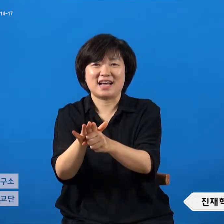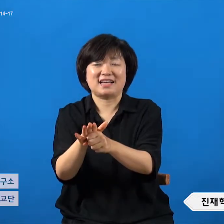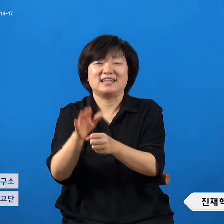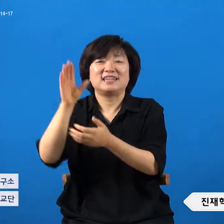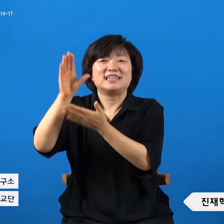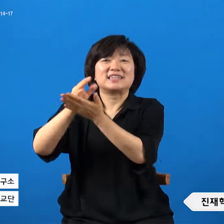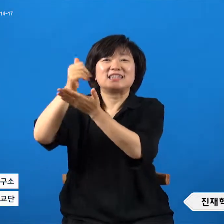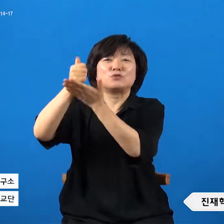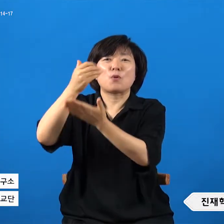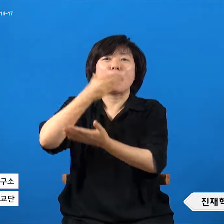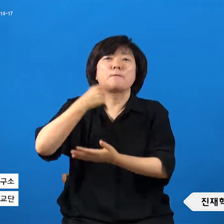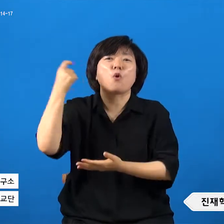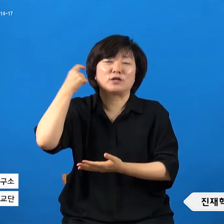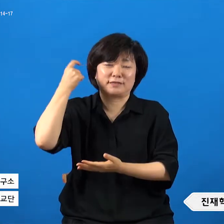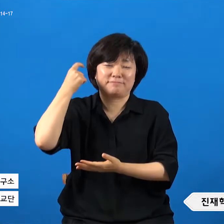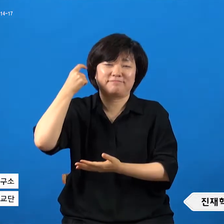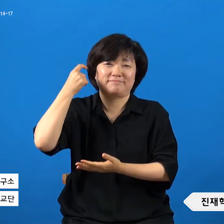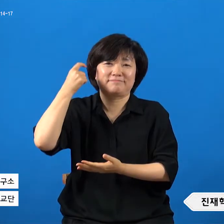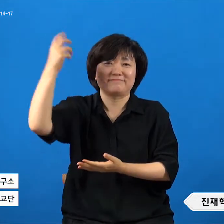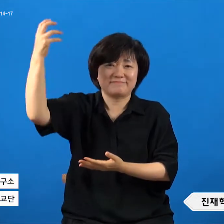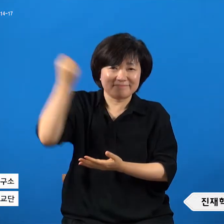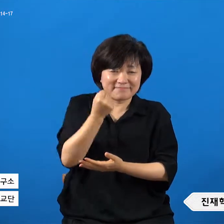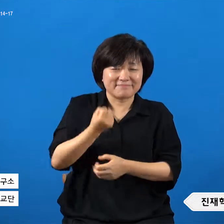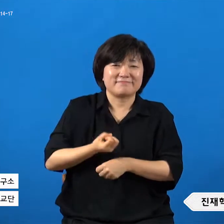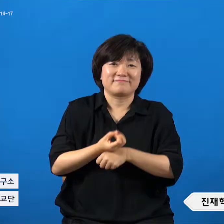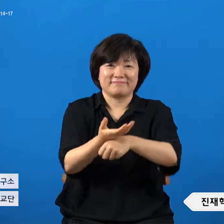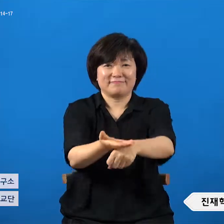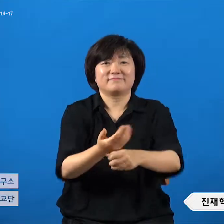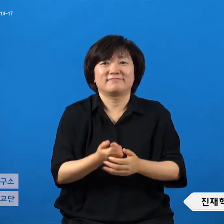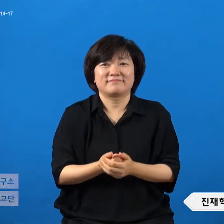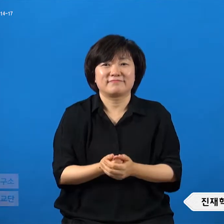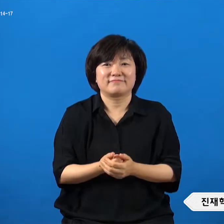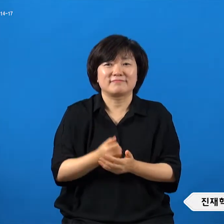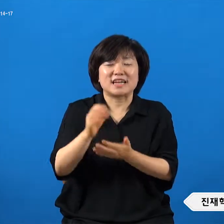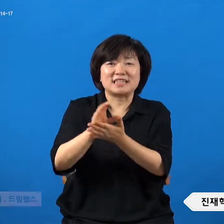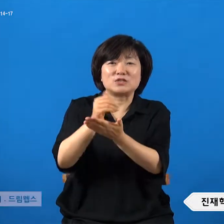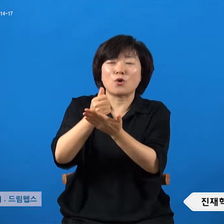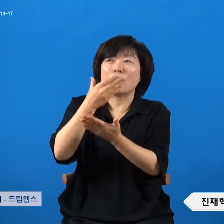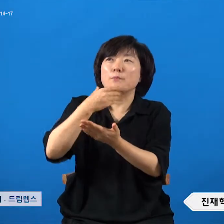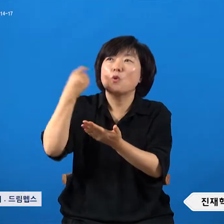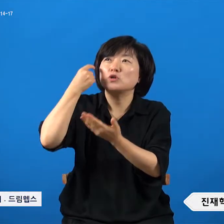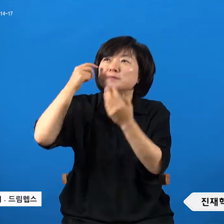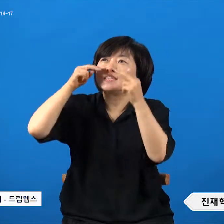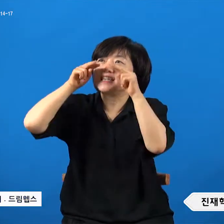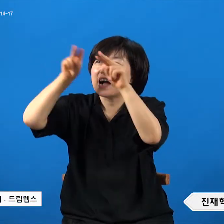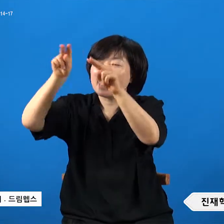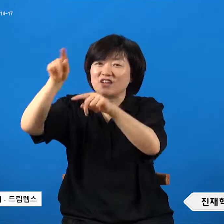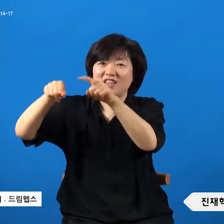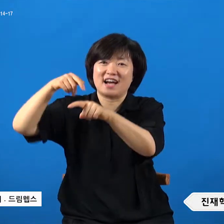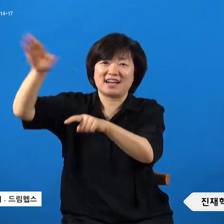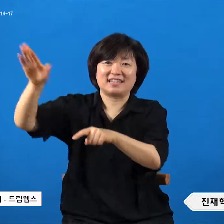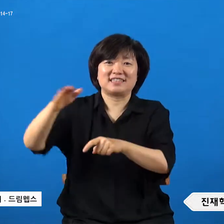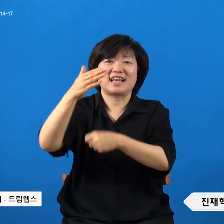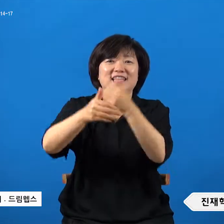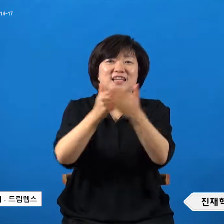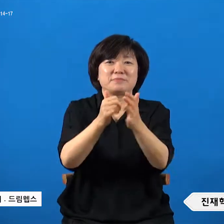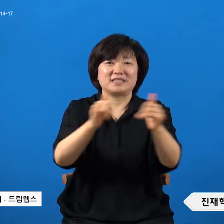그리스도의 복음입니다. 오늘 이 복음을 향해 나아가는 하나님의 사람들,